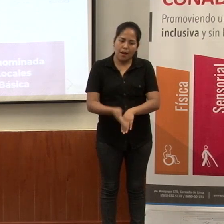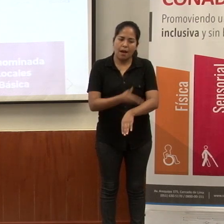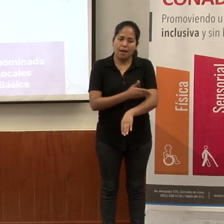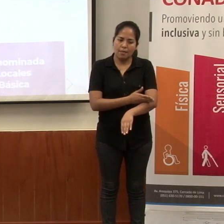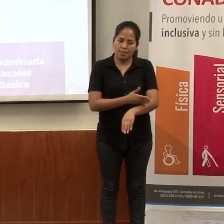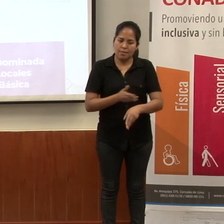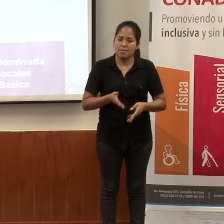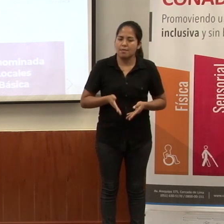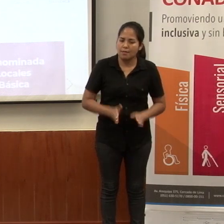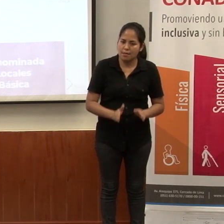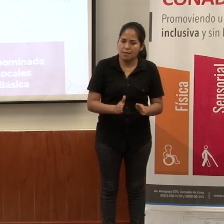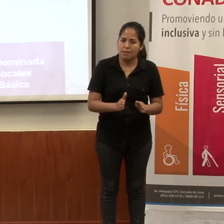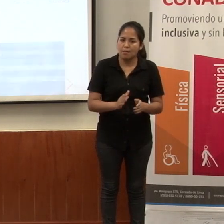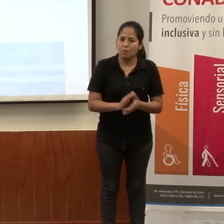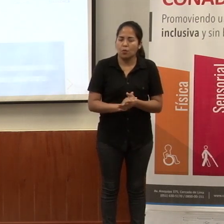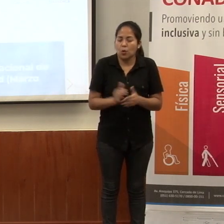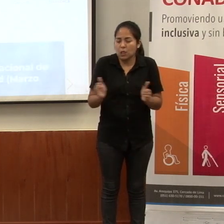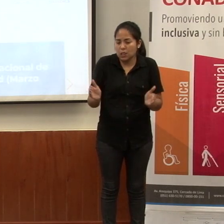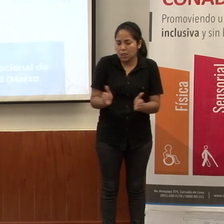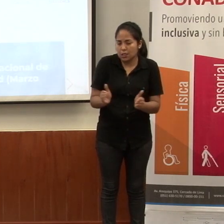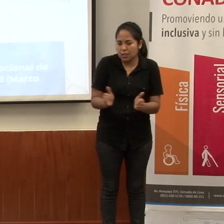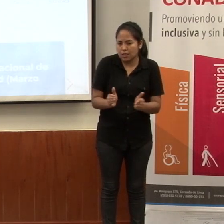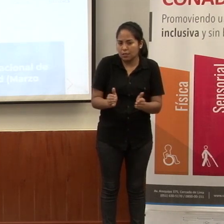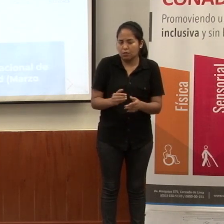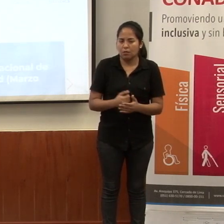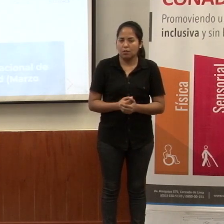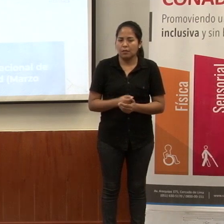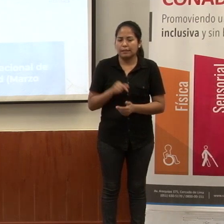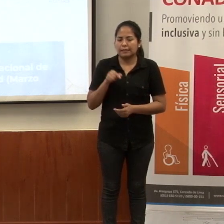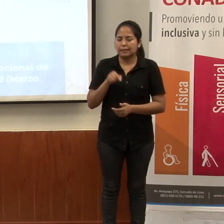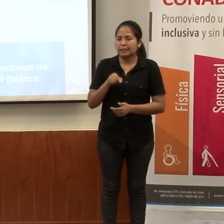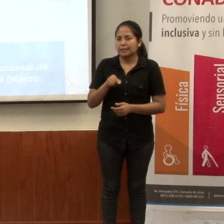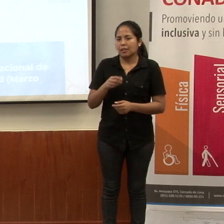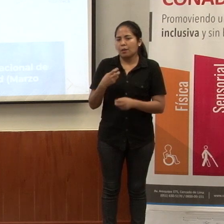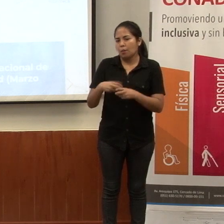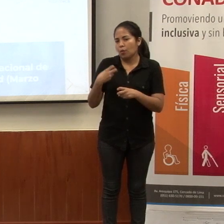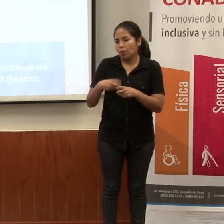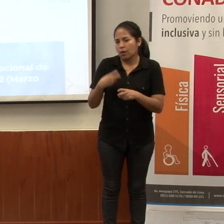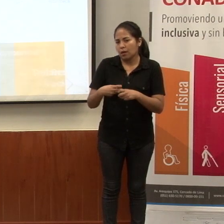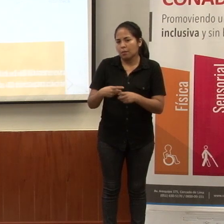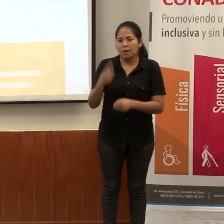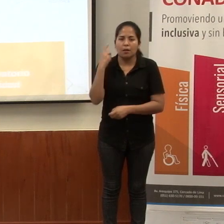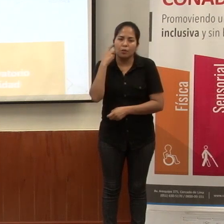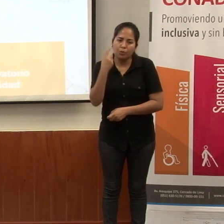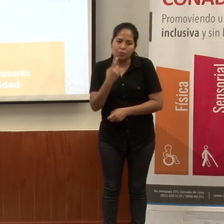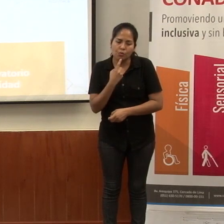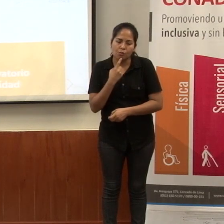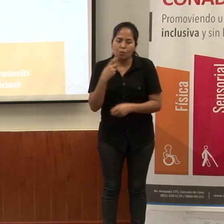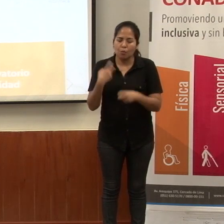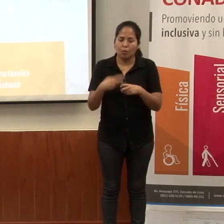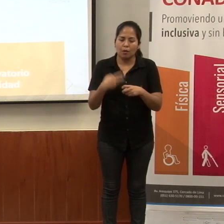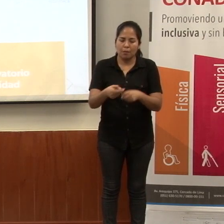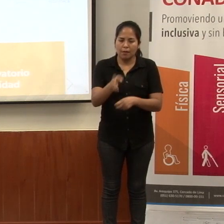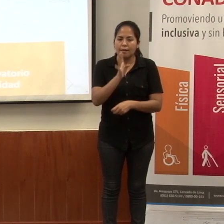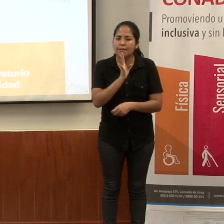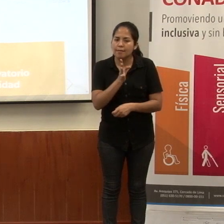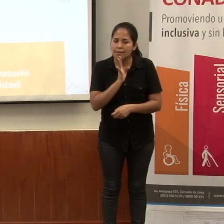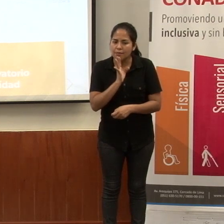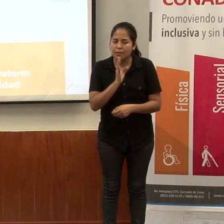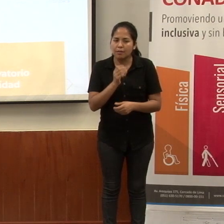especialmente los prematuros extremos o severos, van a tener problemas de audición, problemas de hablar,